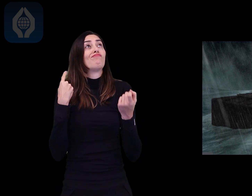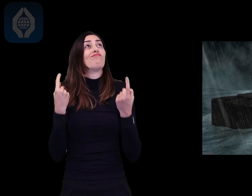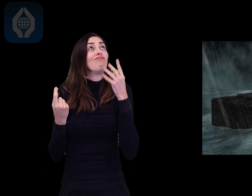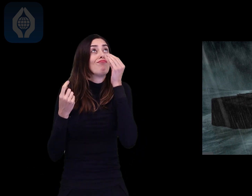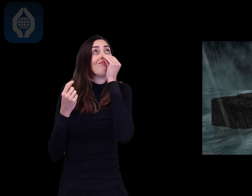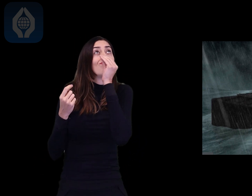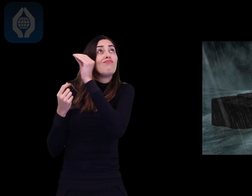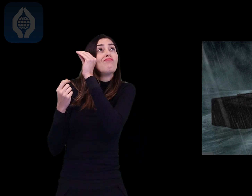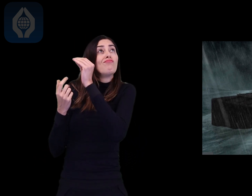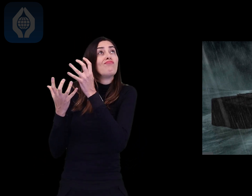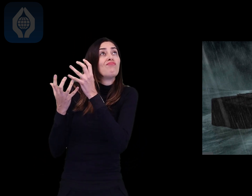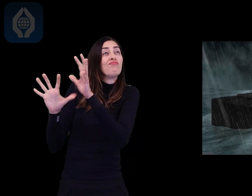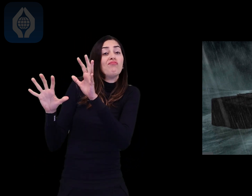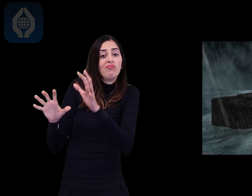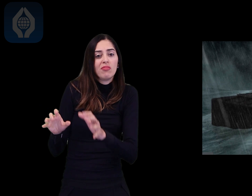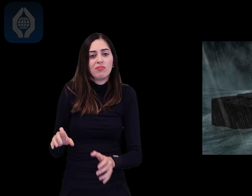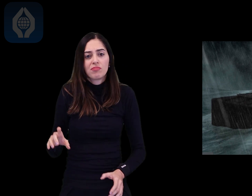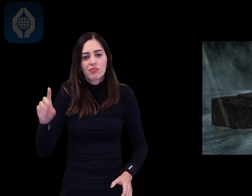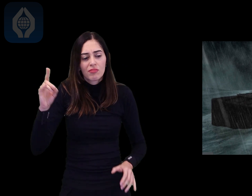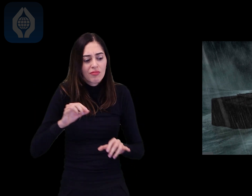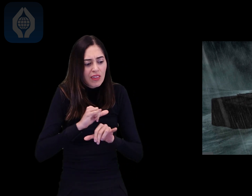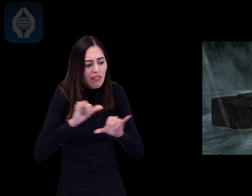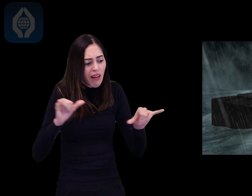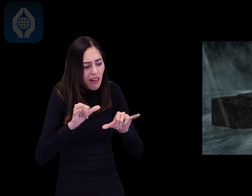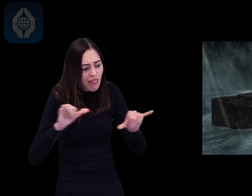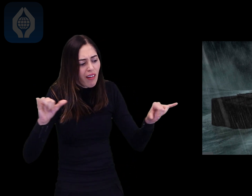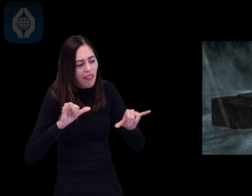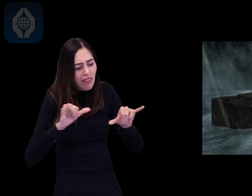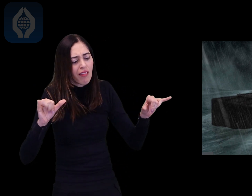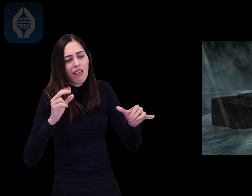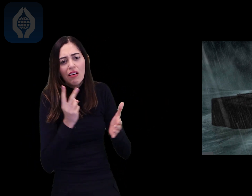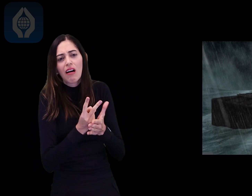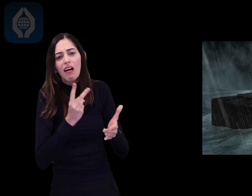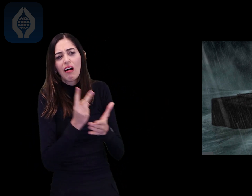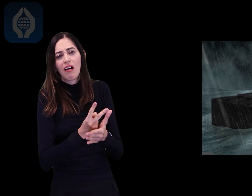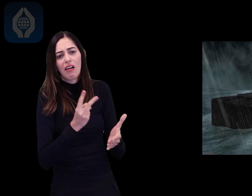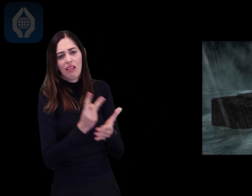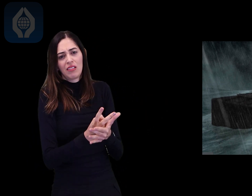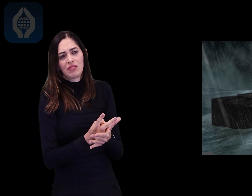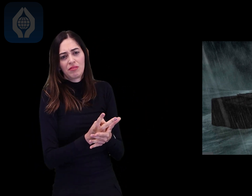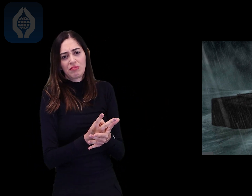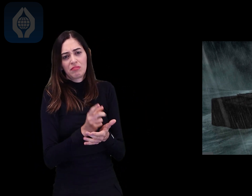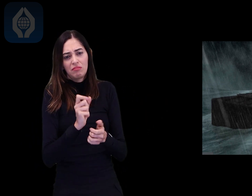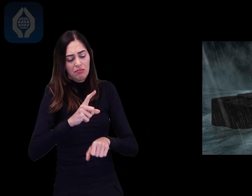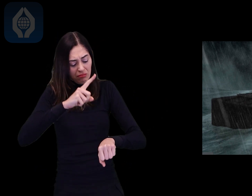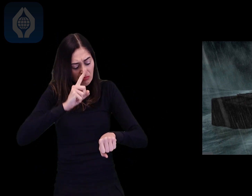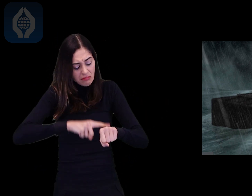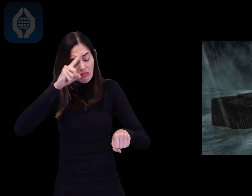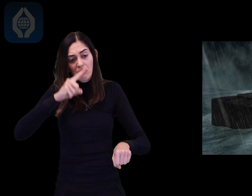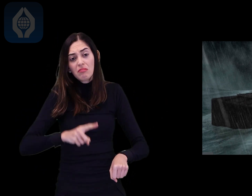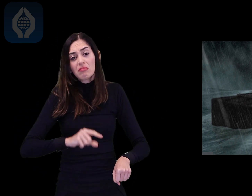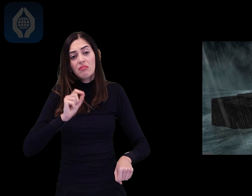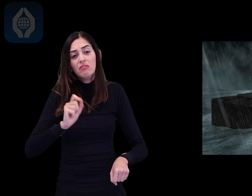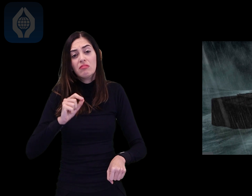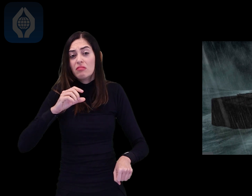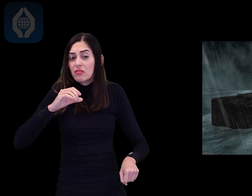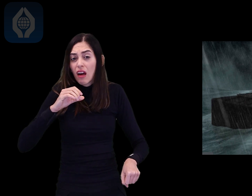apesar de Deus tê-los avisado o tempo todo através de Noé. Então, num só momento, em meio a seus pecados, a